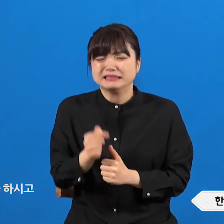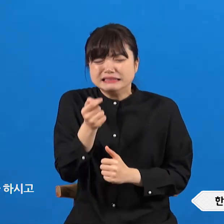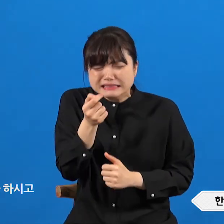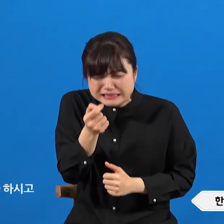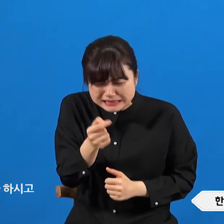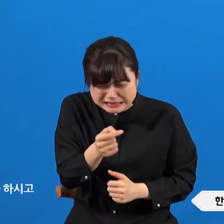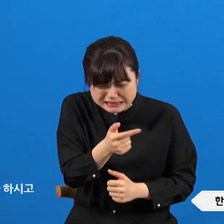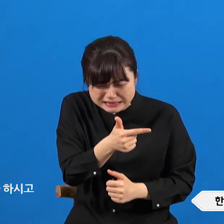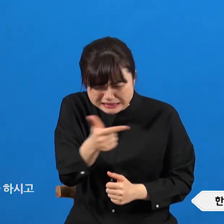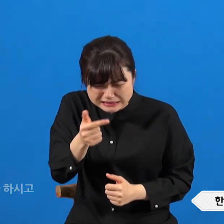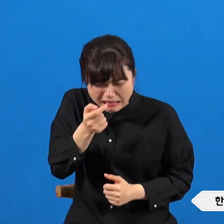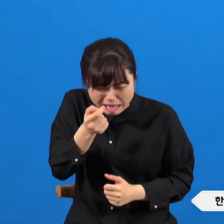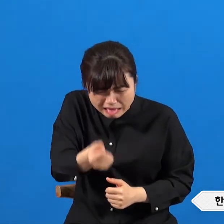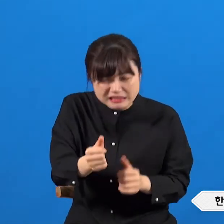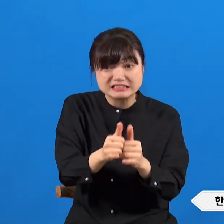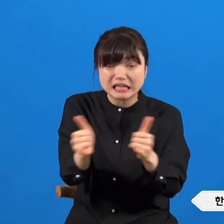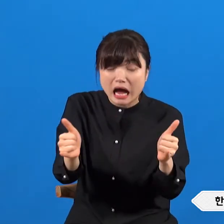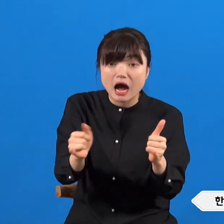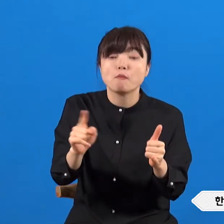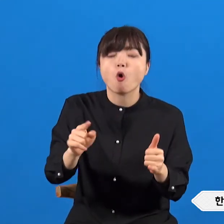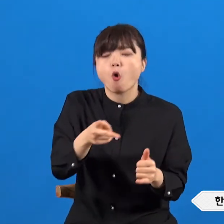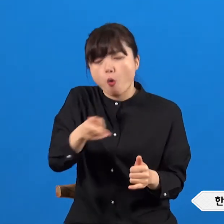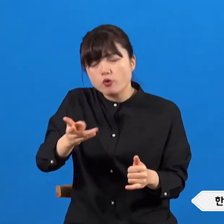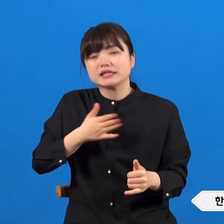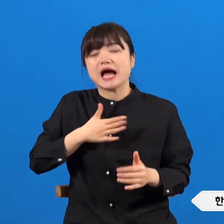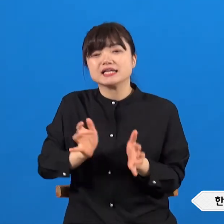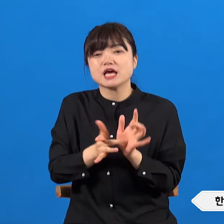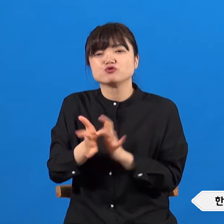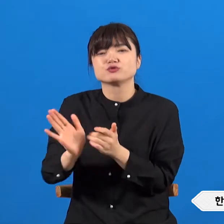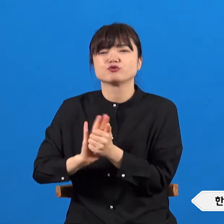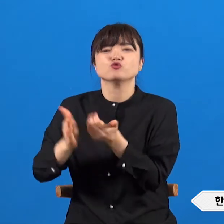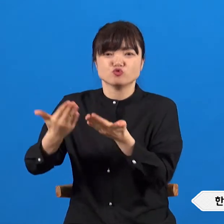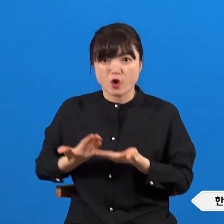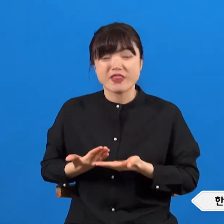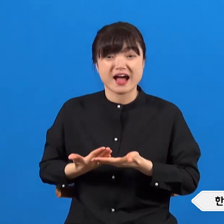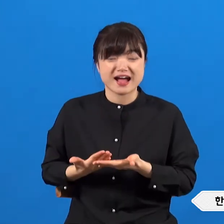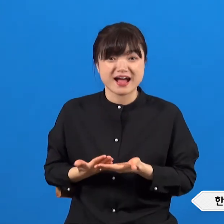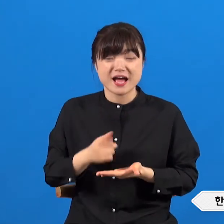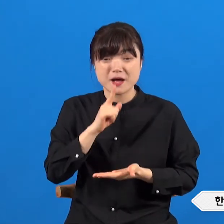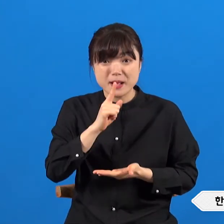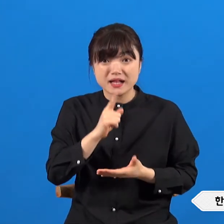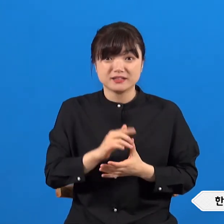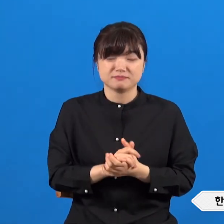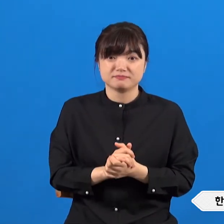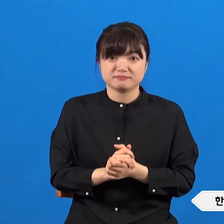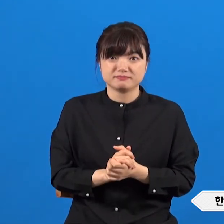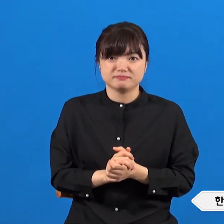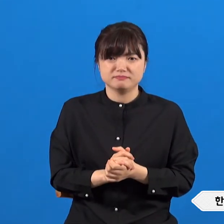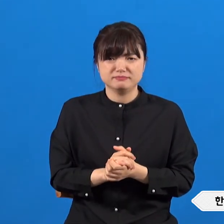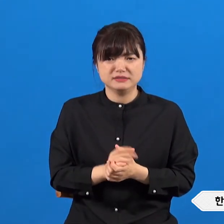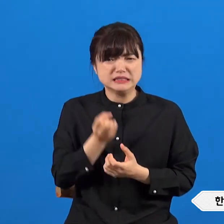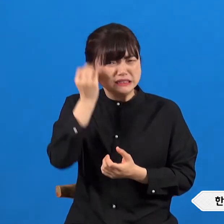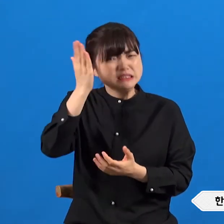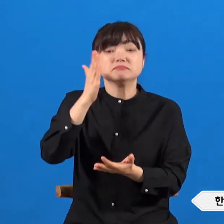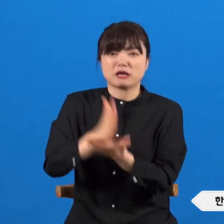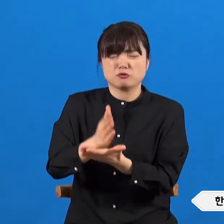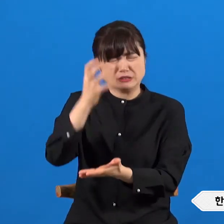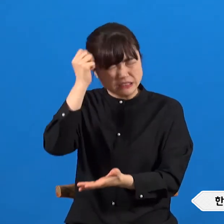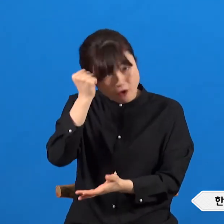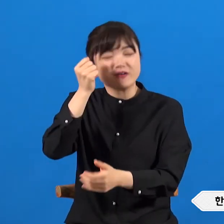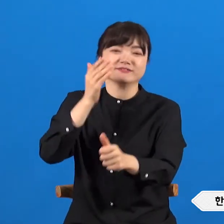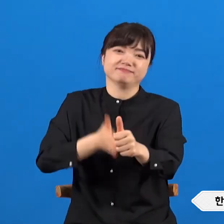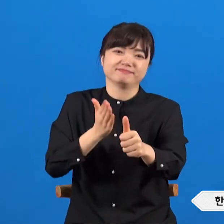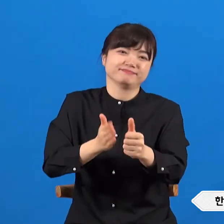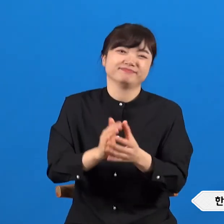지극히 작은 자 한 사람에게 한 것이 바로 내게 한 것이다. 여러분, 이 말씀을 절대로 잊어서는 안 되겠습니다.